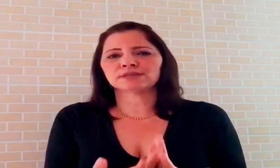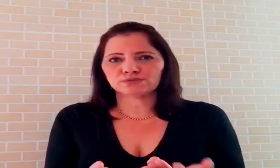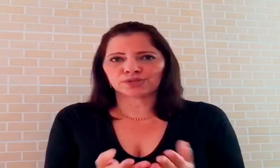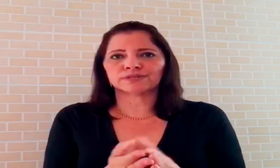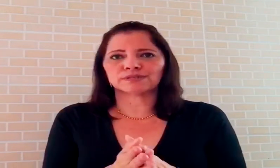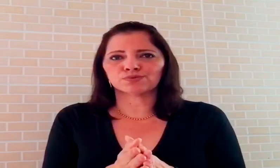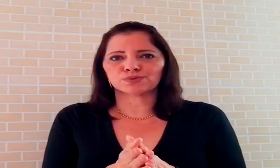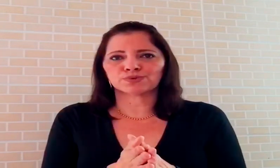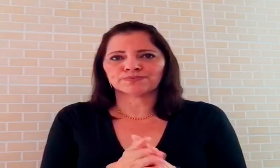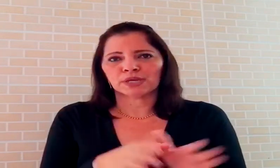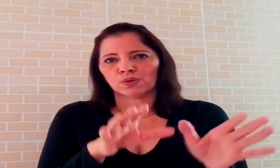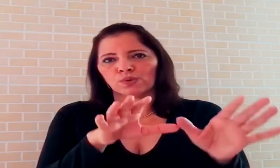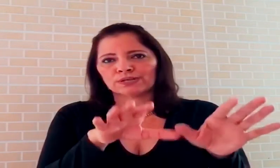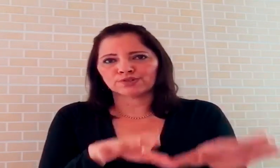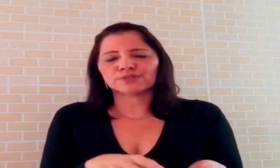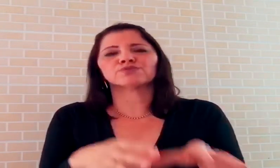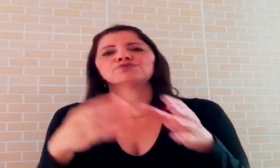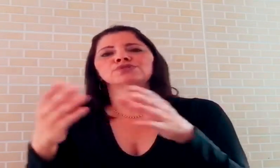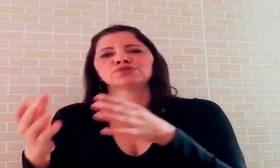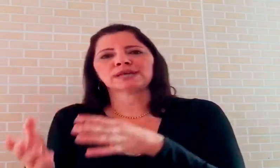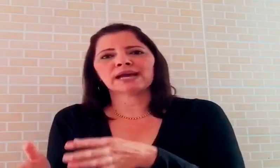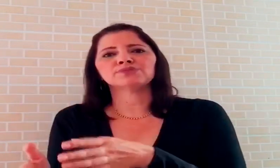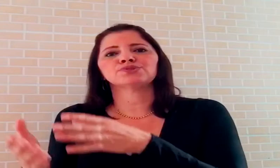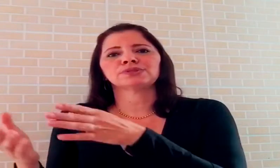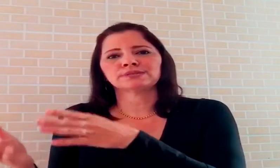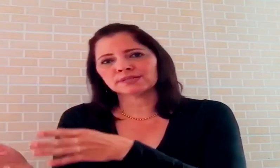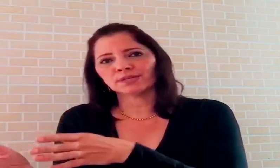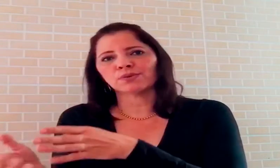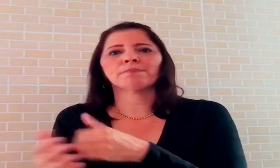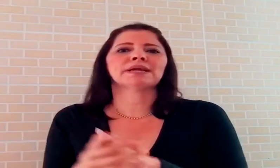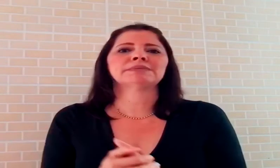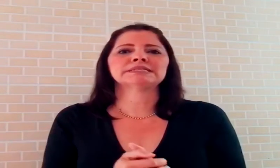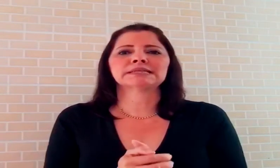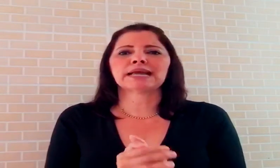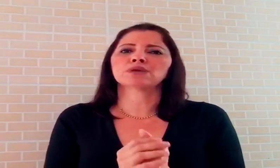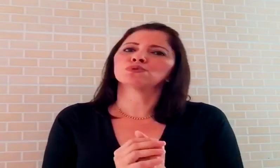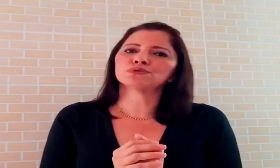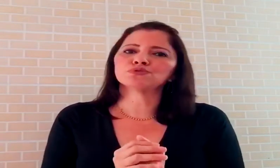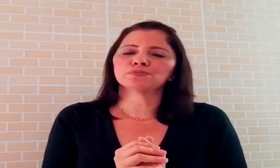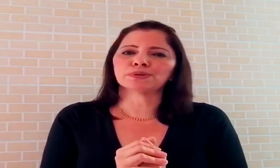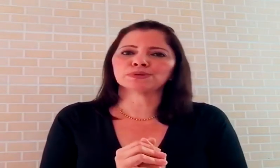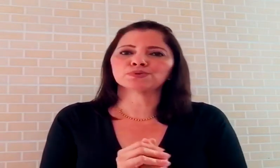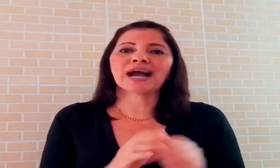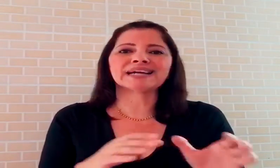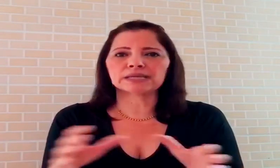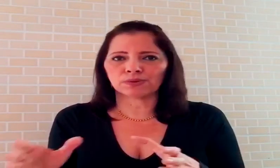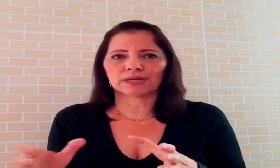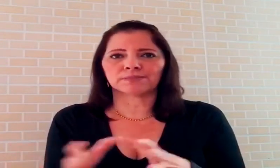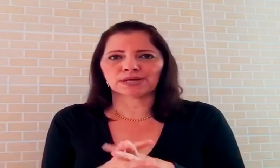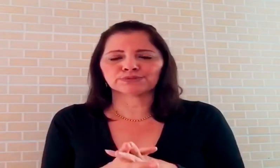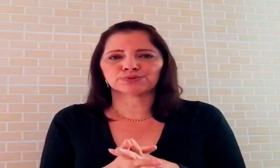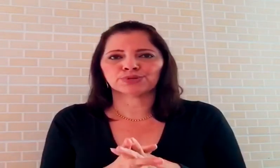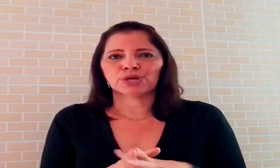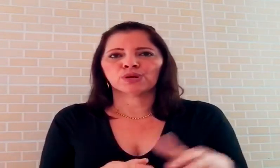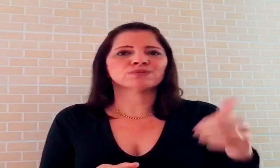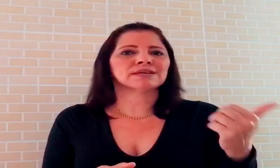de resíduos, o registro de entidades de ensino para ministrarem curso de piloto agrícola remoto, os